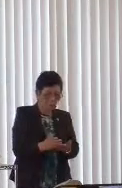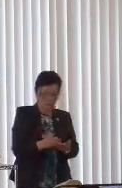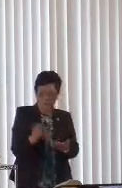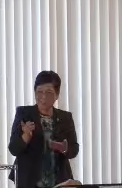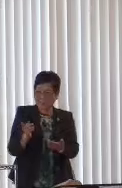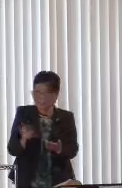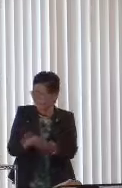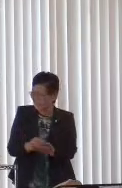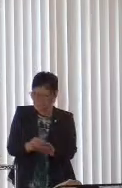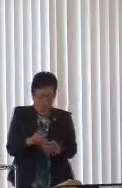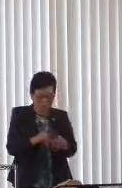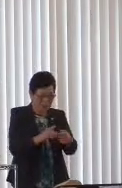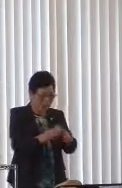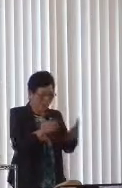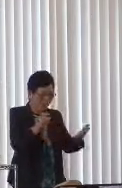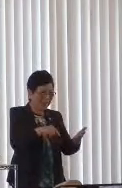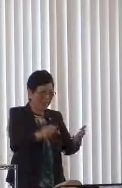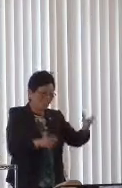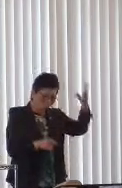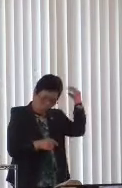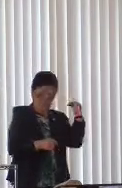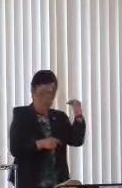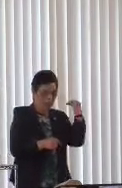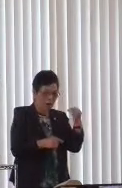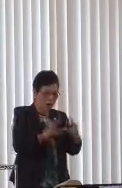愚かって書いてありますけど、